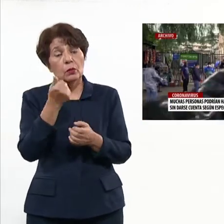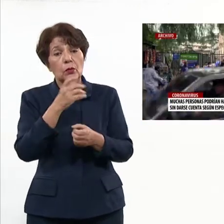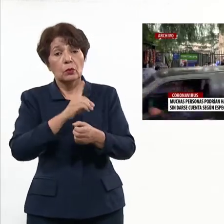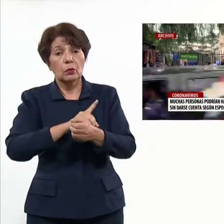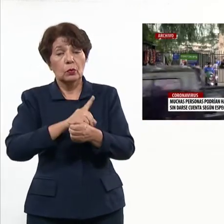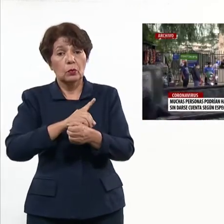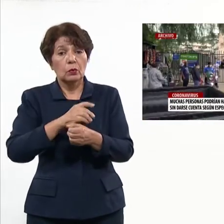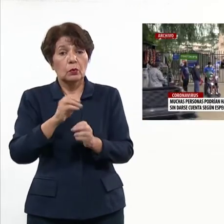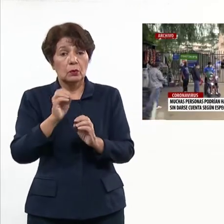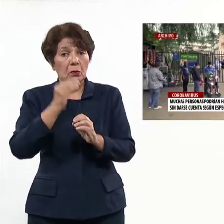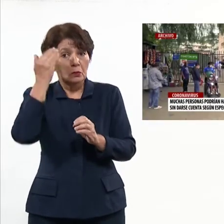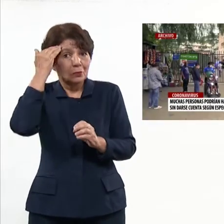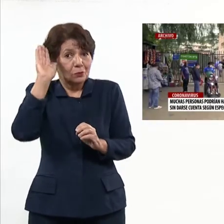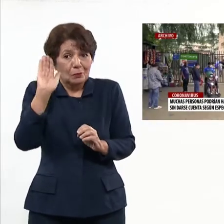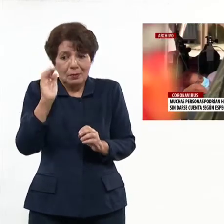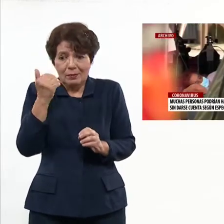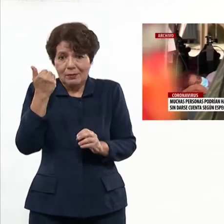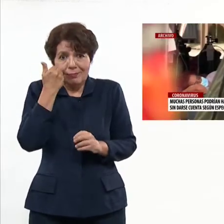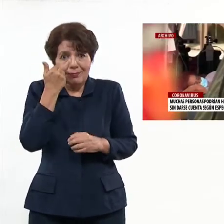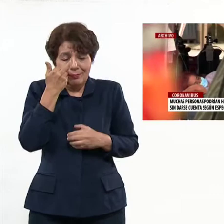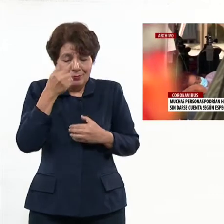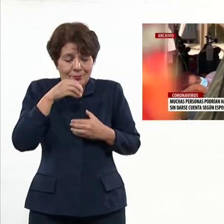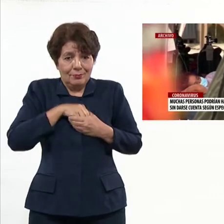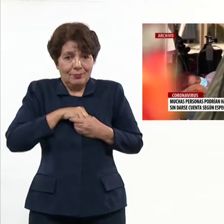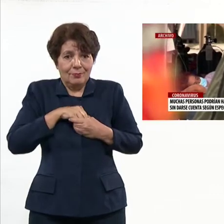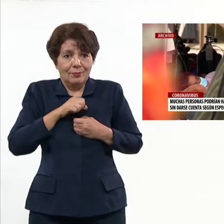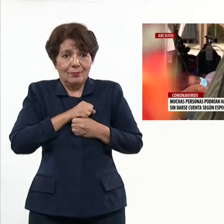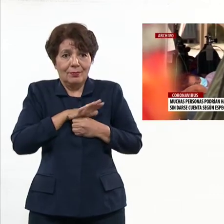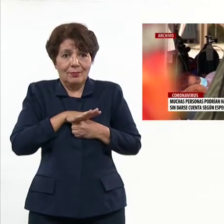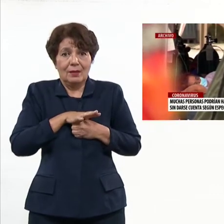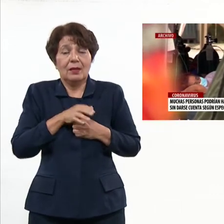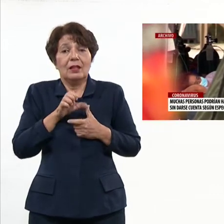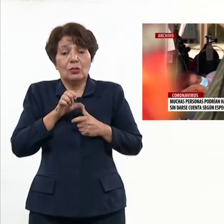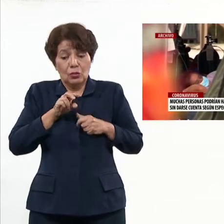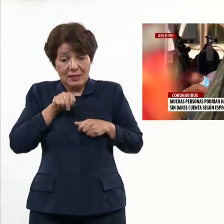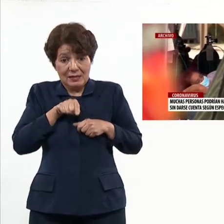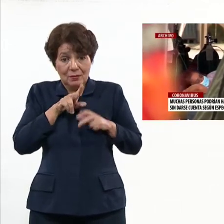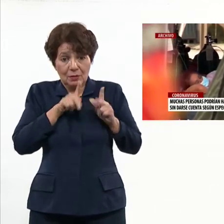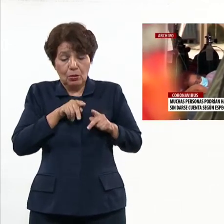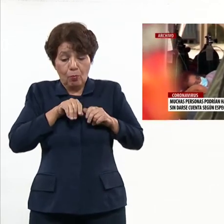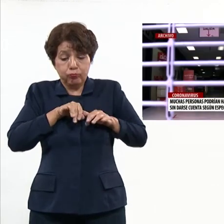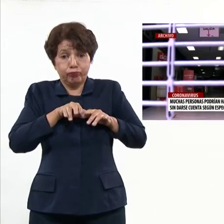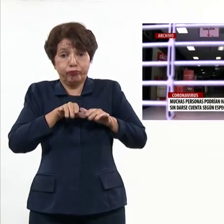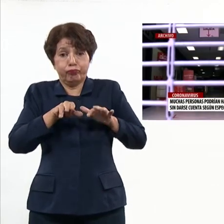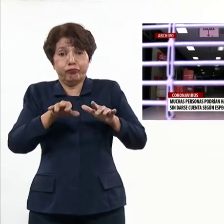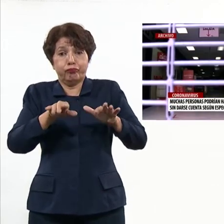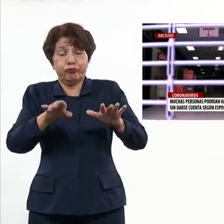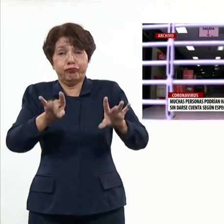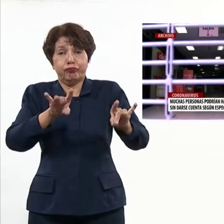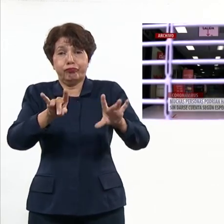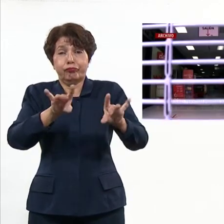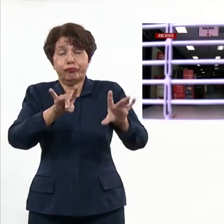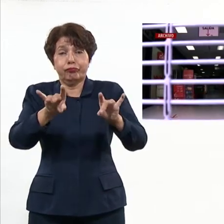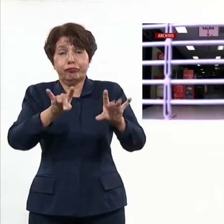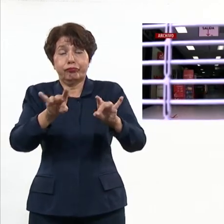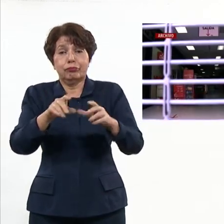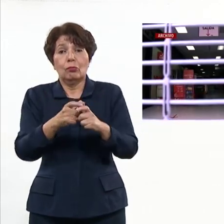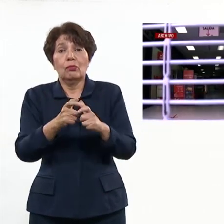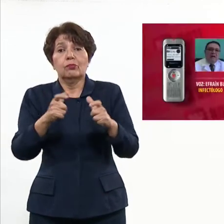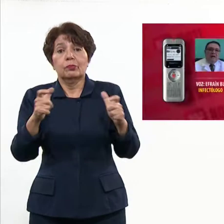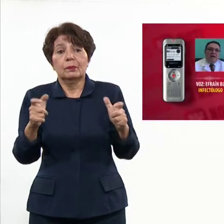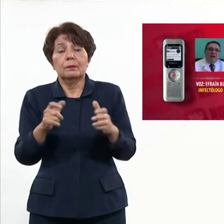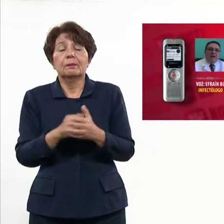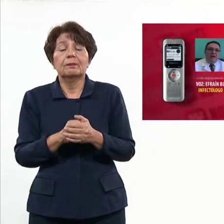pacientes que no se dieron cuenta que tuvieron el virus es que hoy contamos con gran cantidad de contagios y aumentarán según se vaya abriendo más la